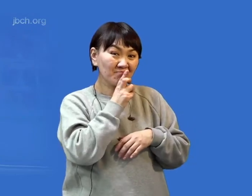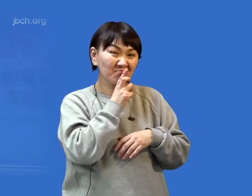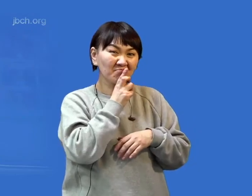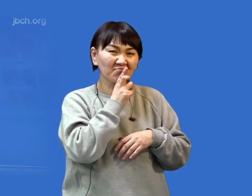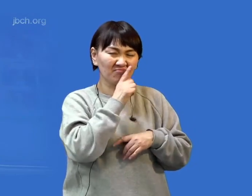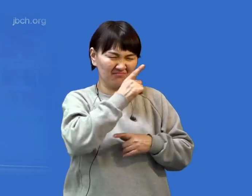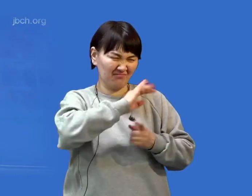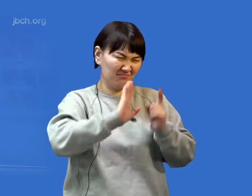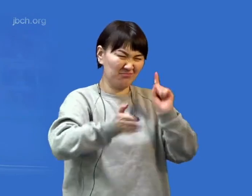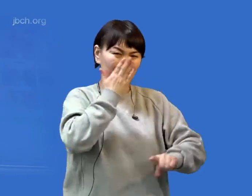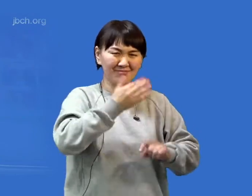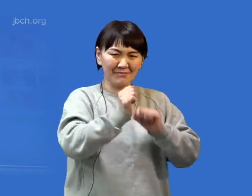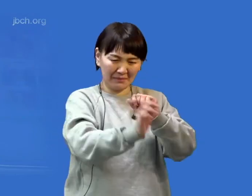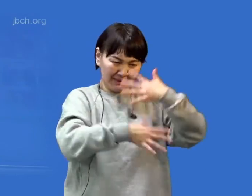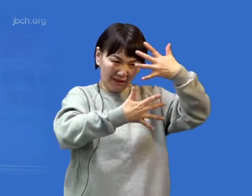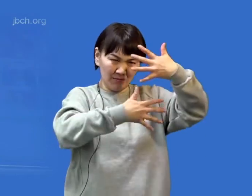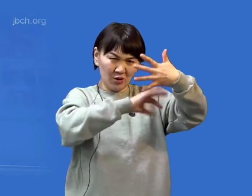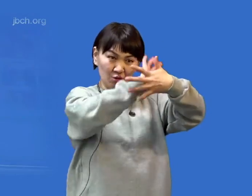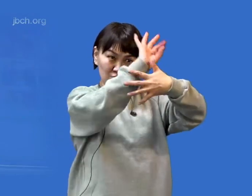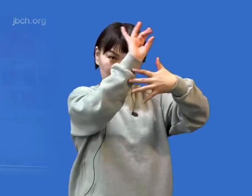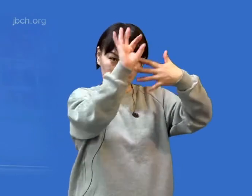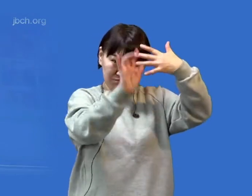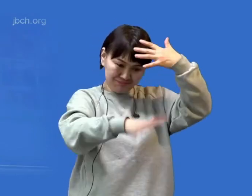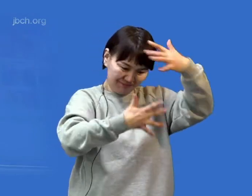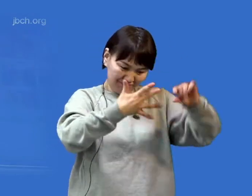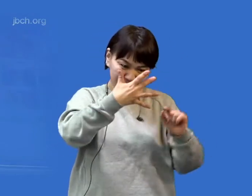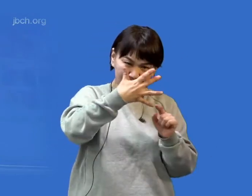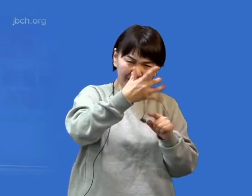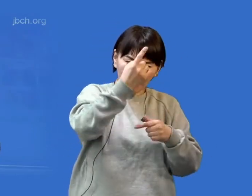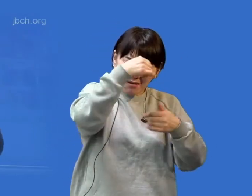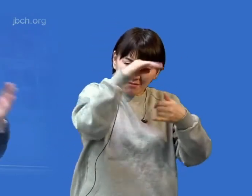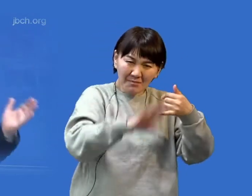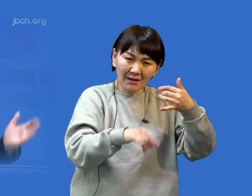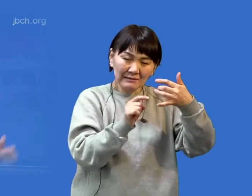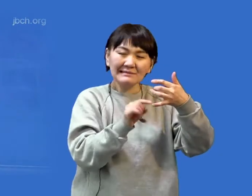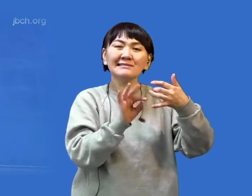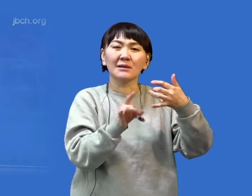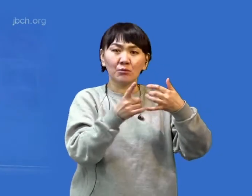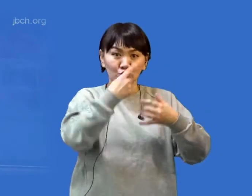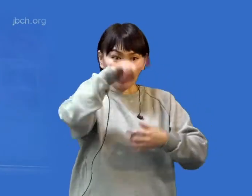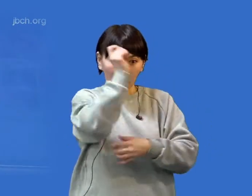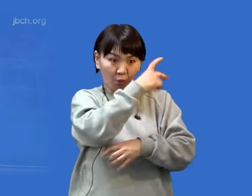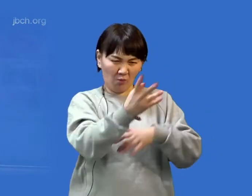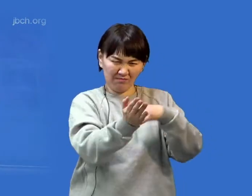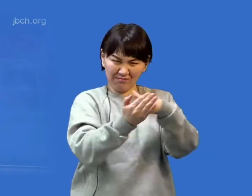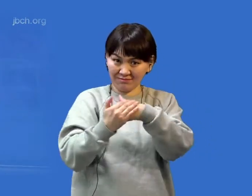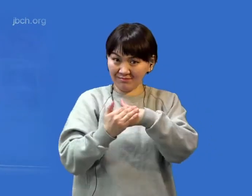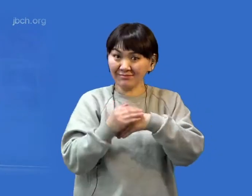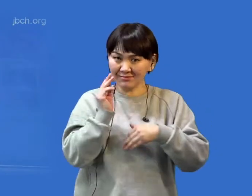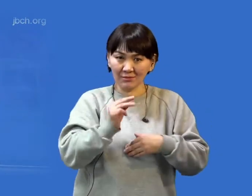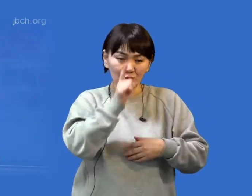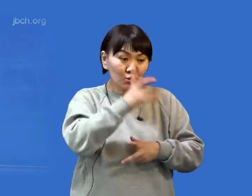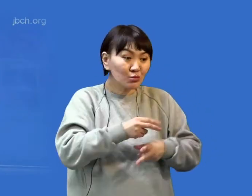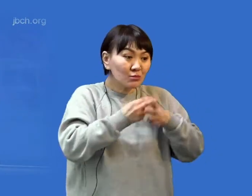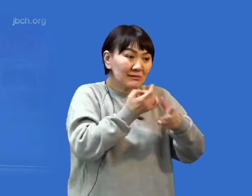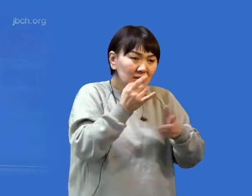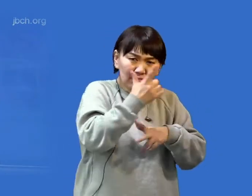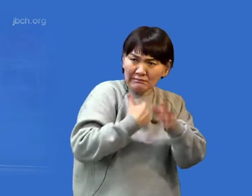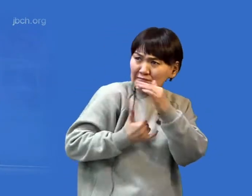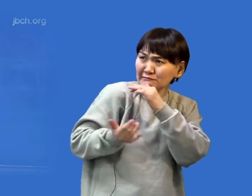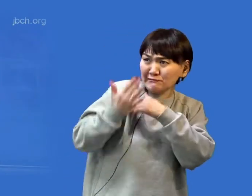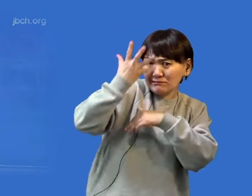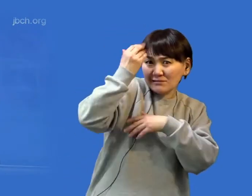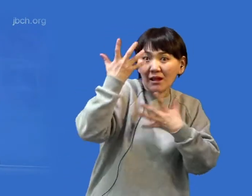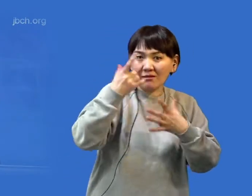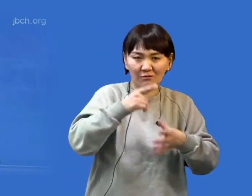Израильчүүдийн үр хүүхдүүд аврагдсан. Тэгэлэр тэр хоньны цусаар дамжуулан үр хүүхдүүд нь аврагдж тэгээд улаан дэгсээ гаталж ирж байгаа тэр үйл явдал